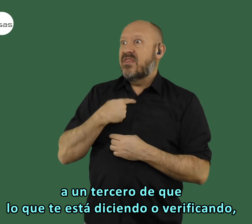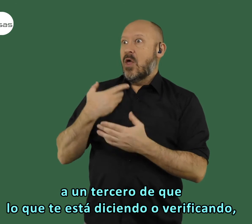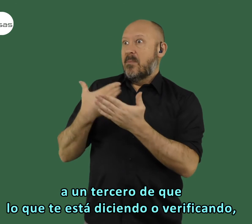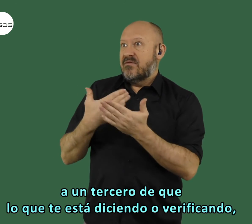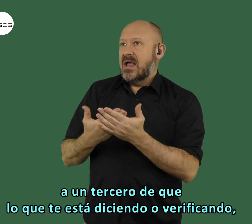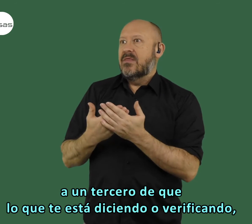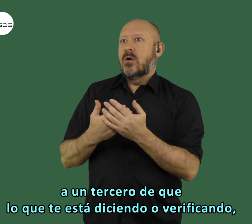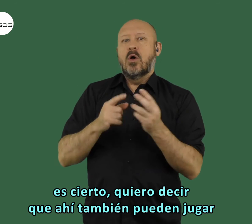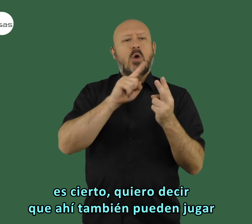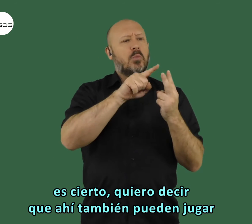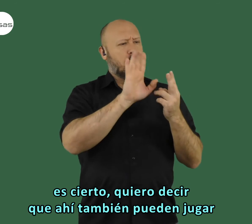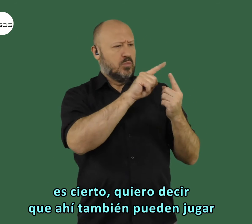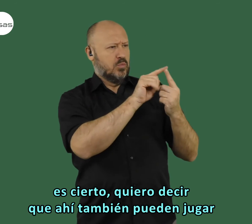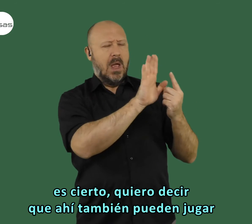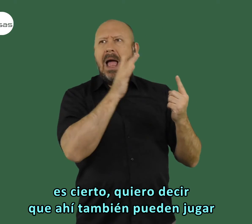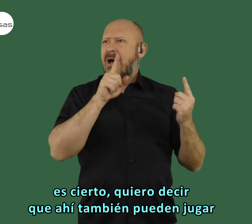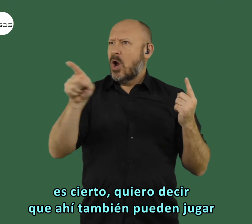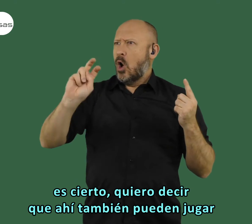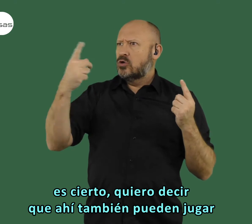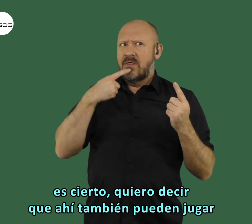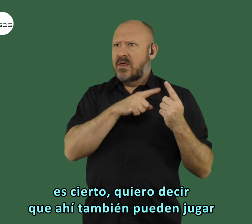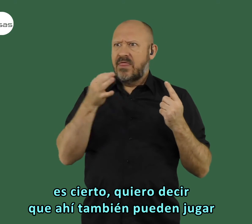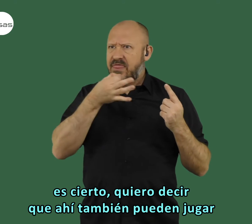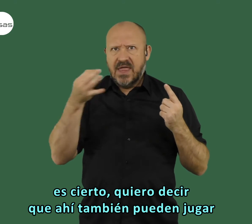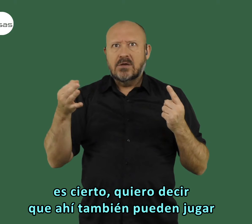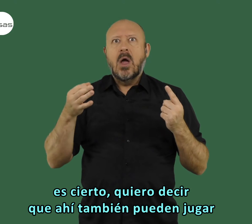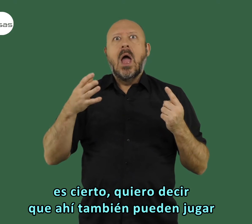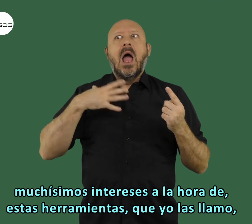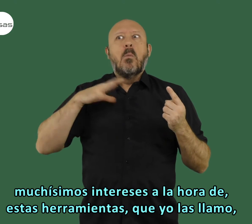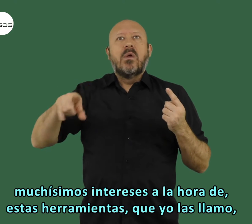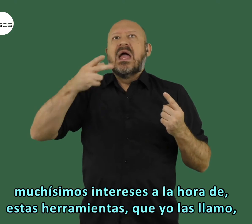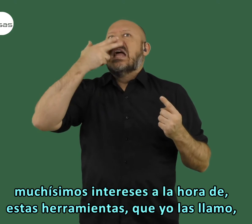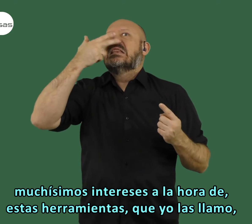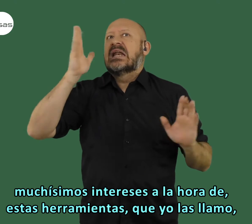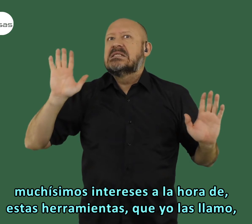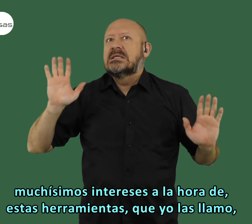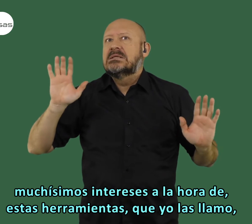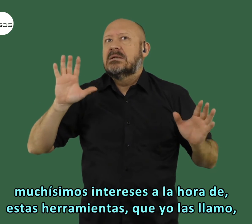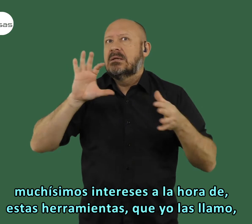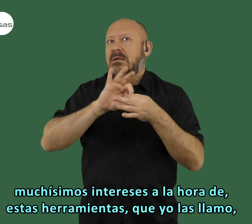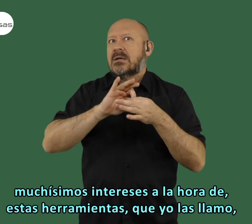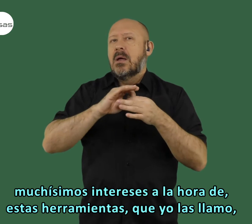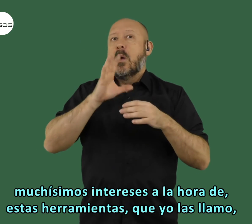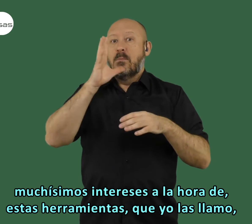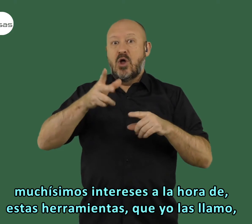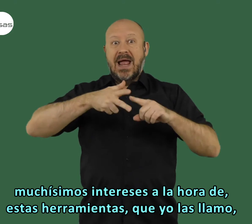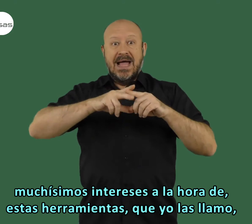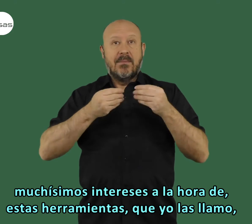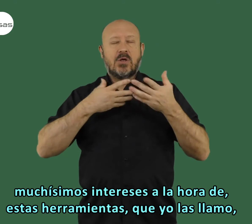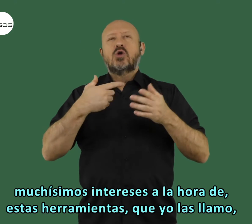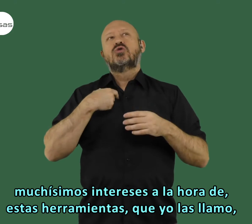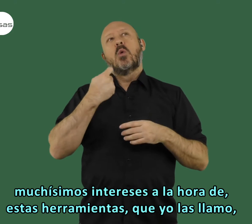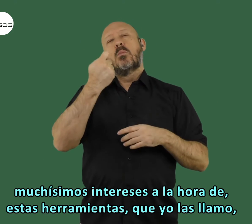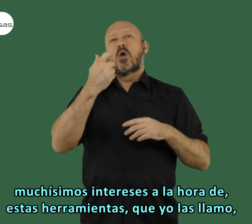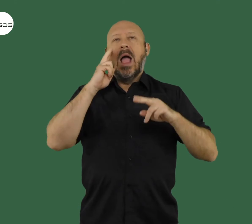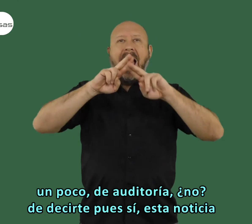está diciendo o verificando es cierto. Quiero decir que ahí también pueden jugar muchísimos intereses a la hora de estas herramientas